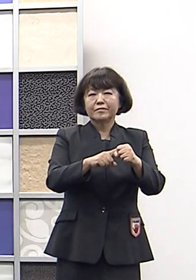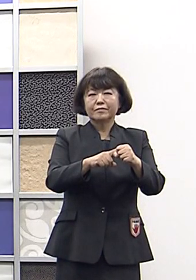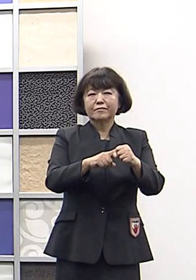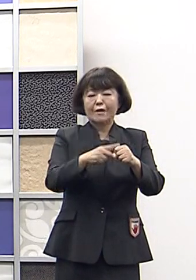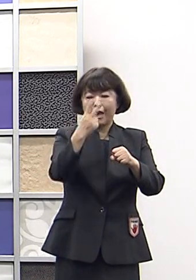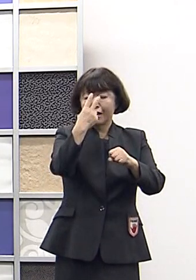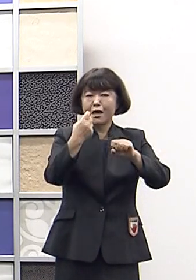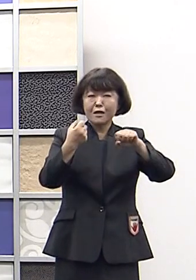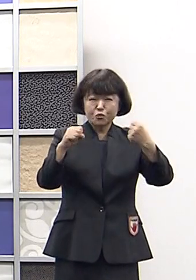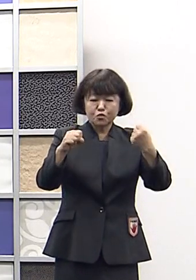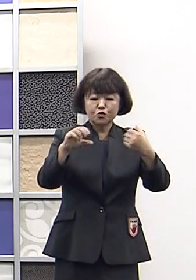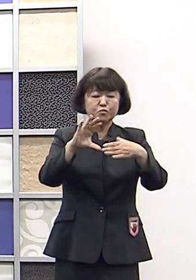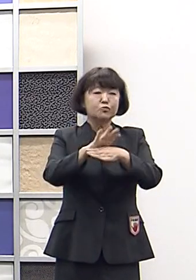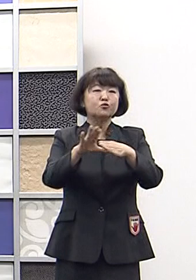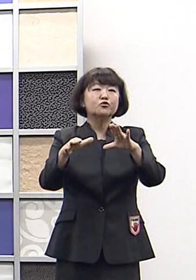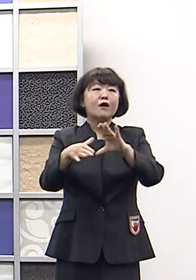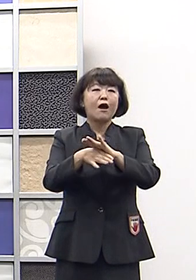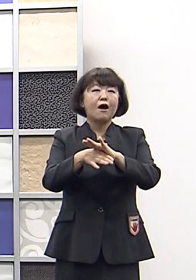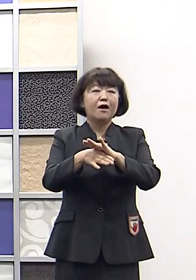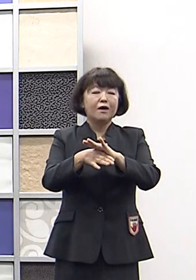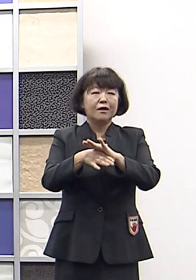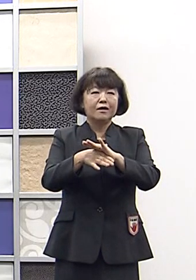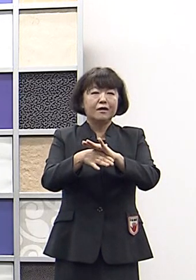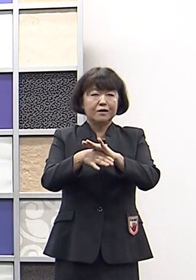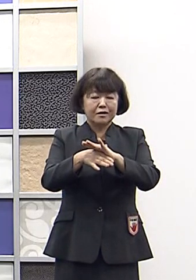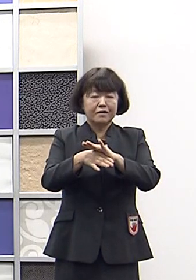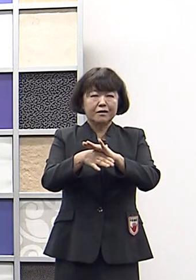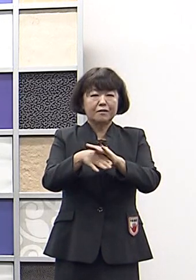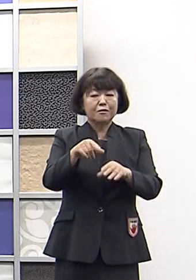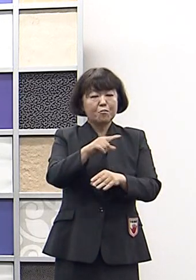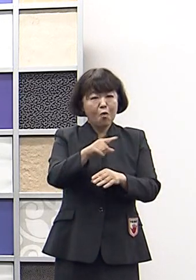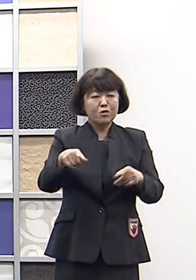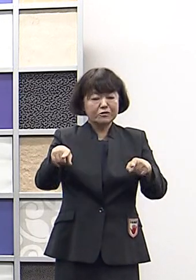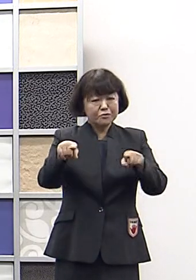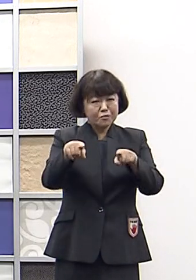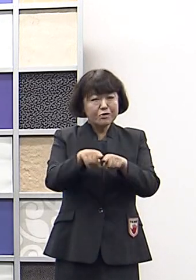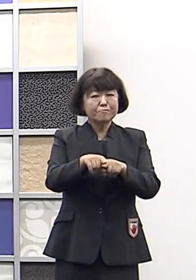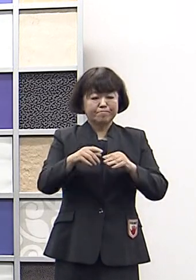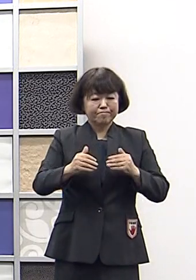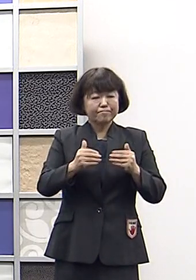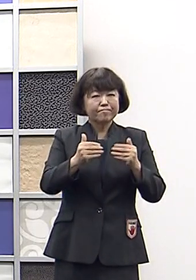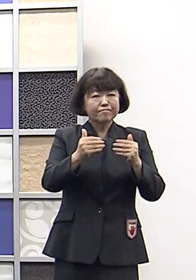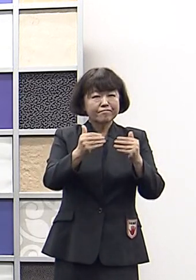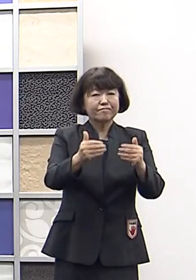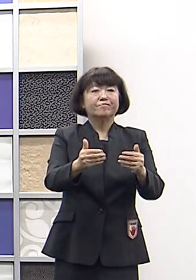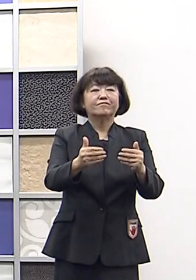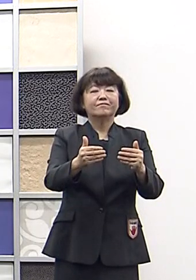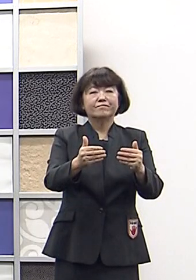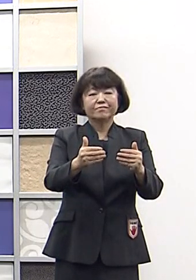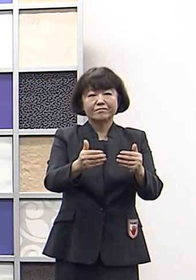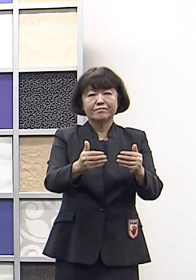芸術あるいは文化の面でもですね、共同作業を行いましょうということで、